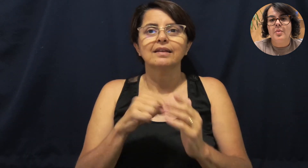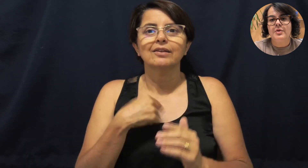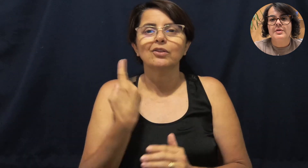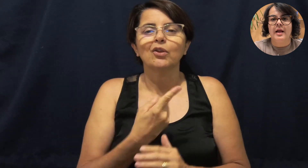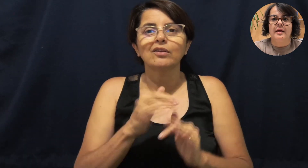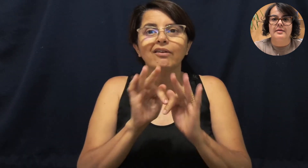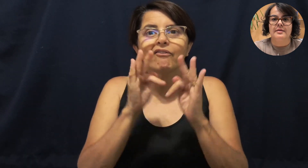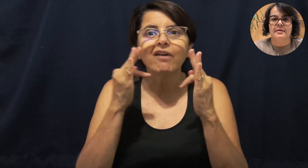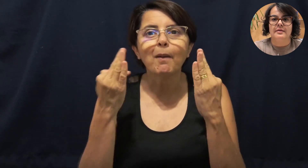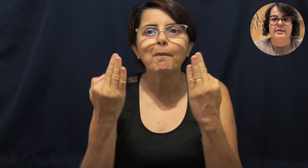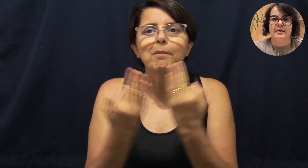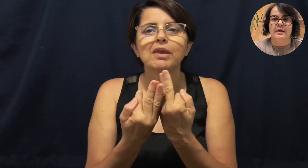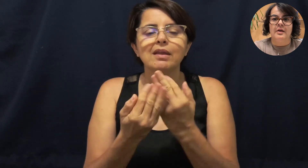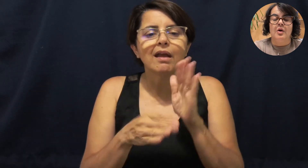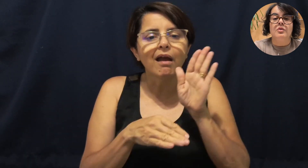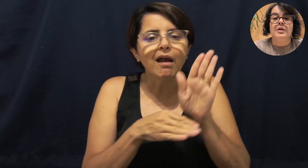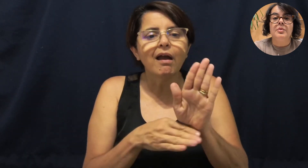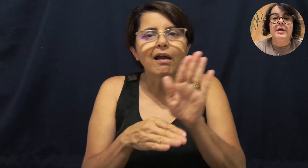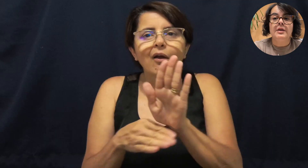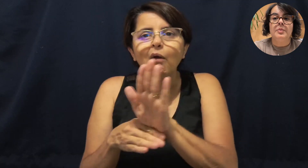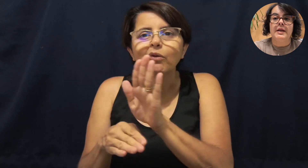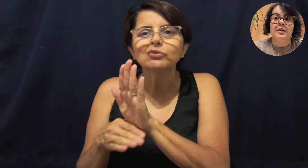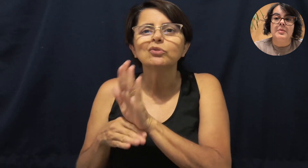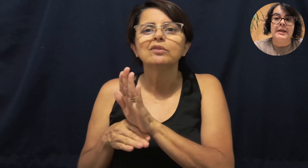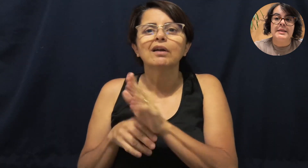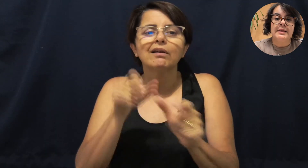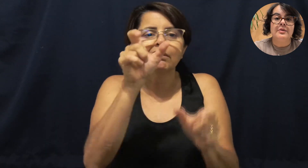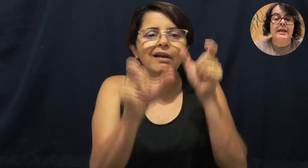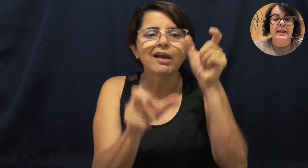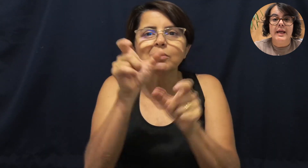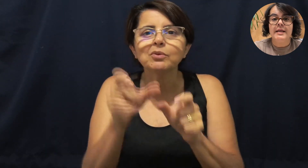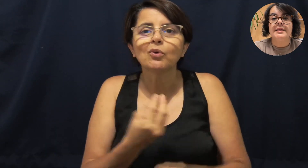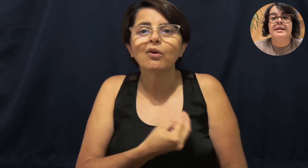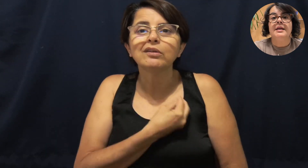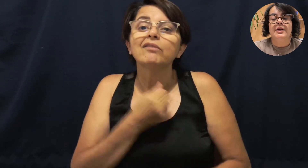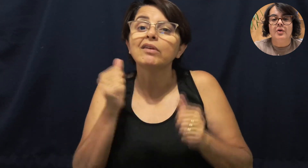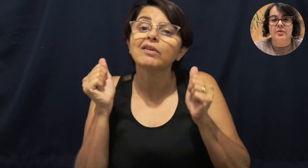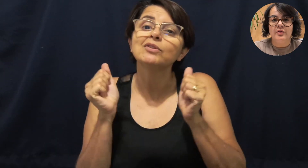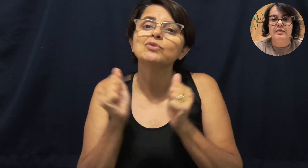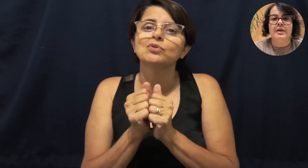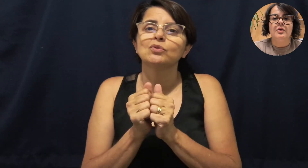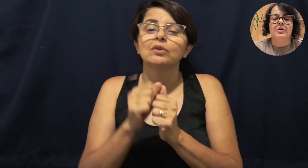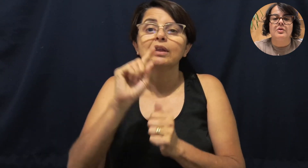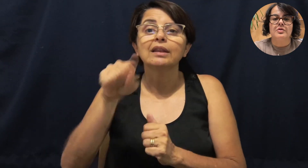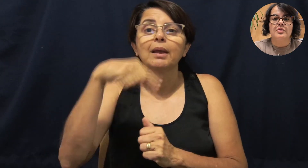nossos próprios lares, contribuindo para a iluminação daqueles que